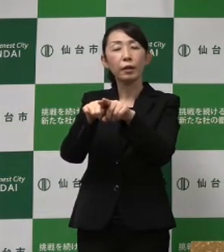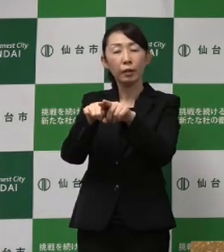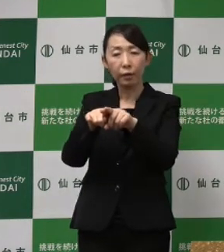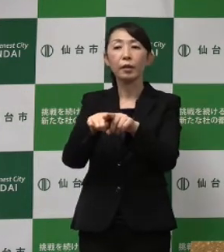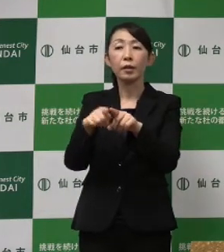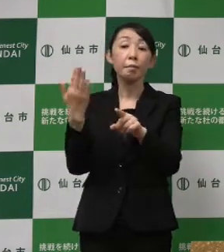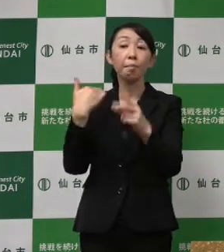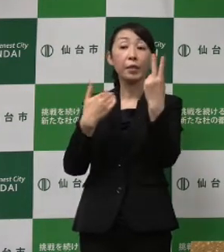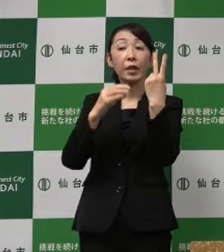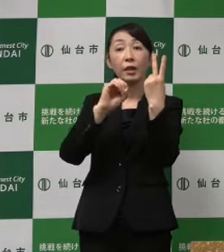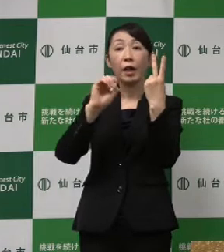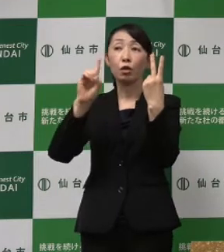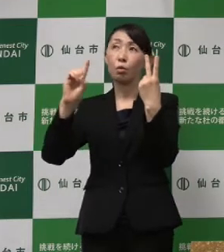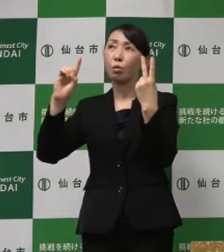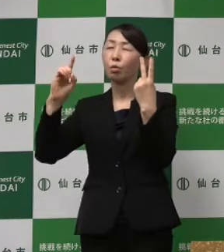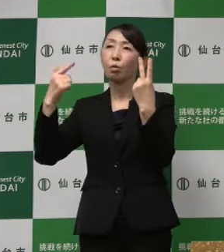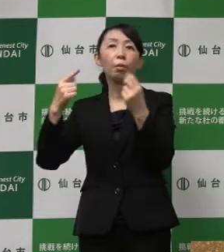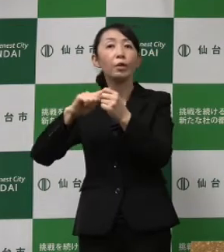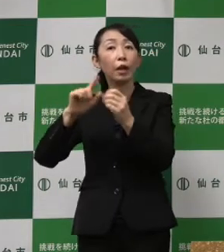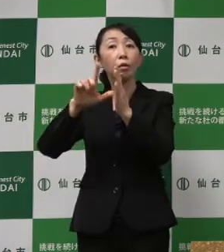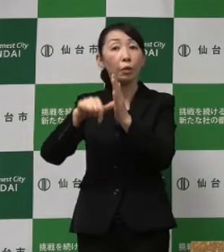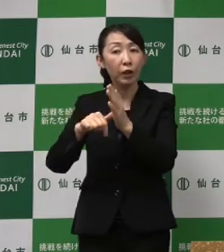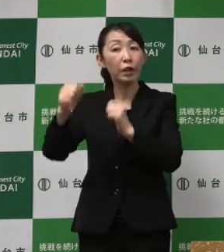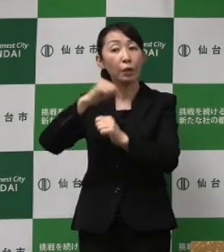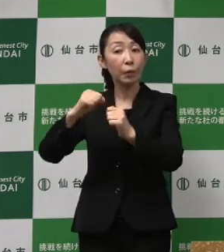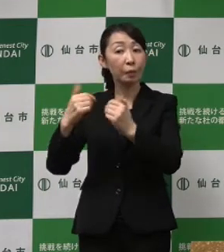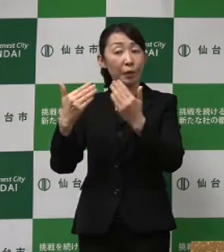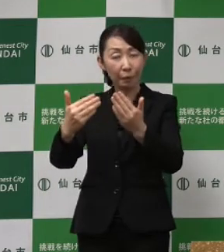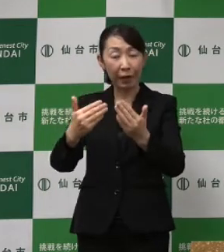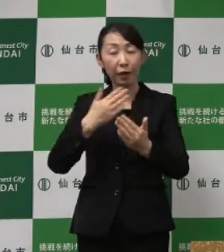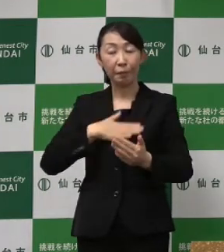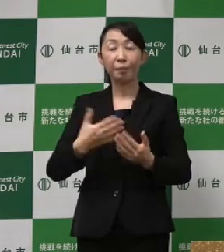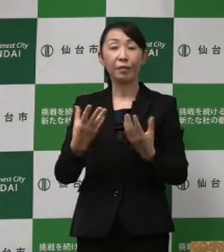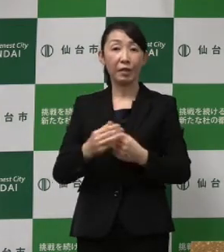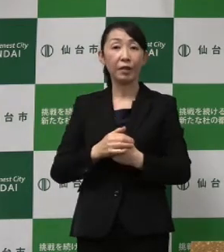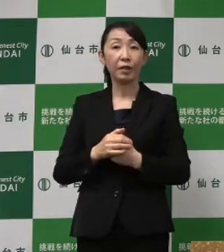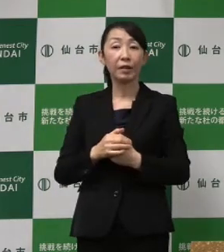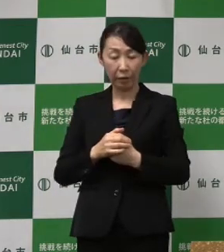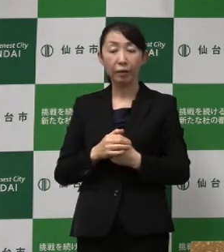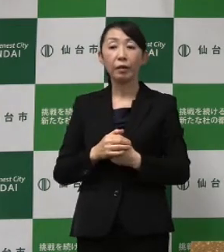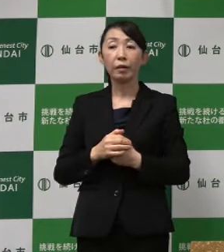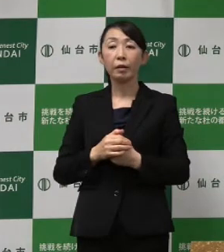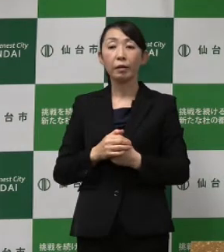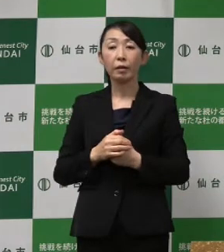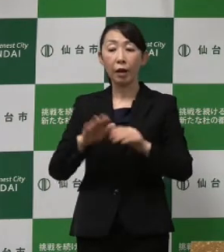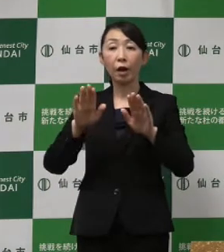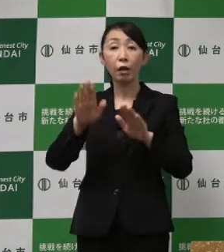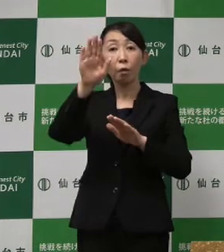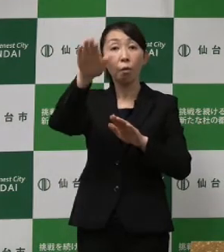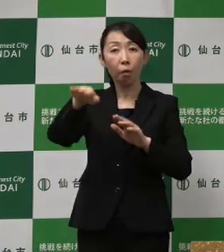2016年の時には取り組んだと承知をしておりまして、今回もですね、ぜひ同じ